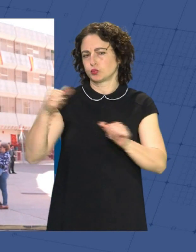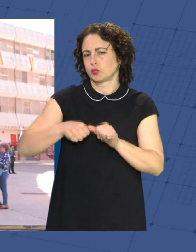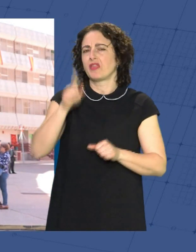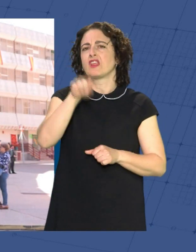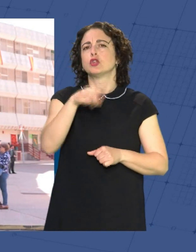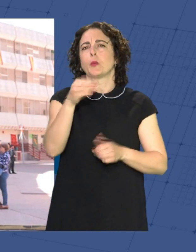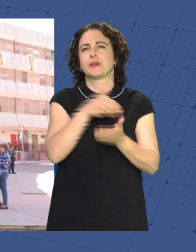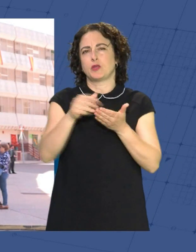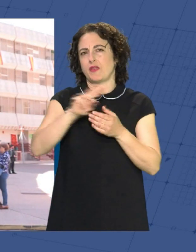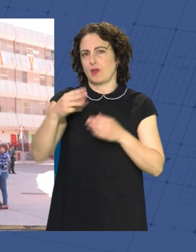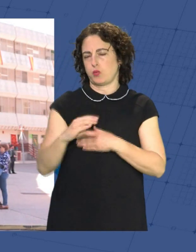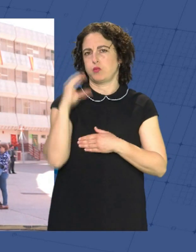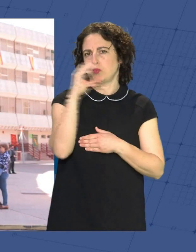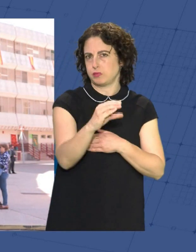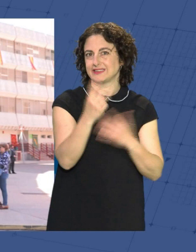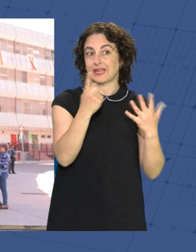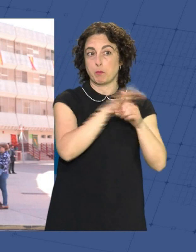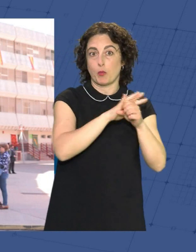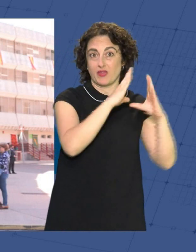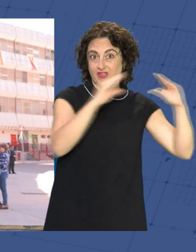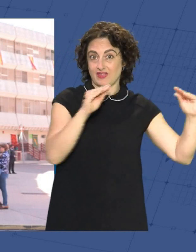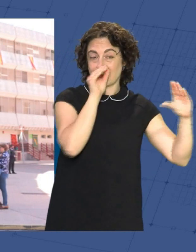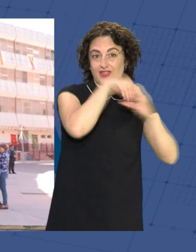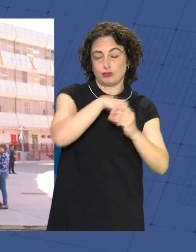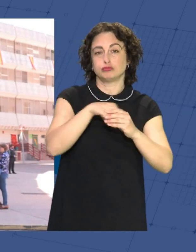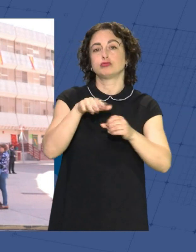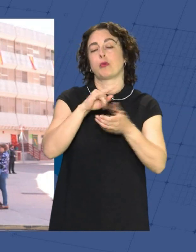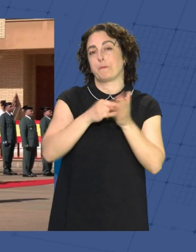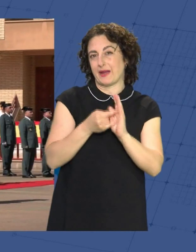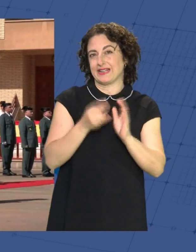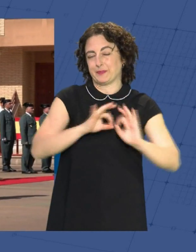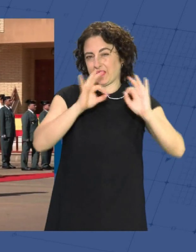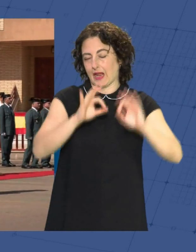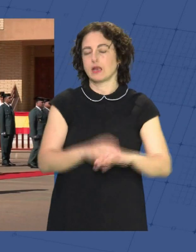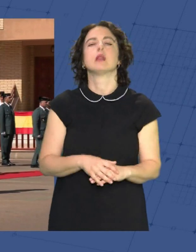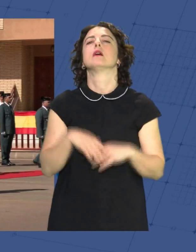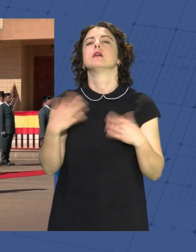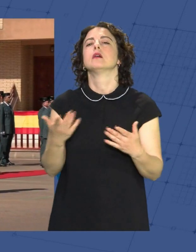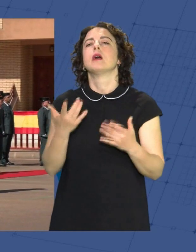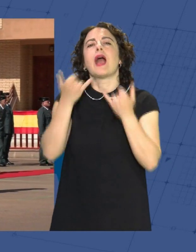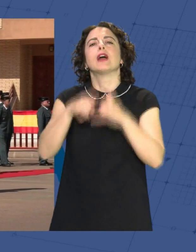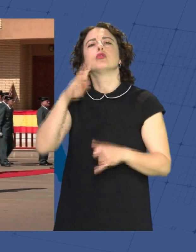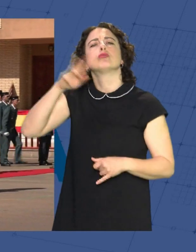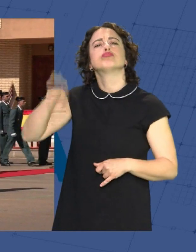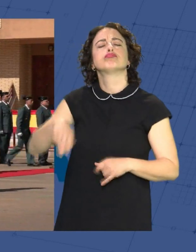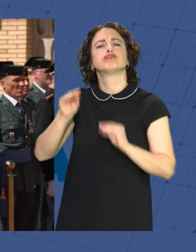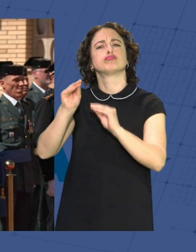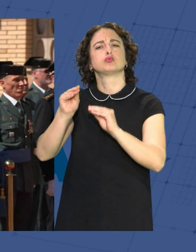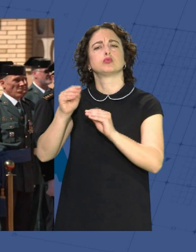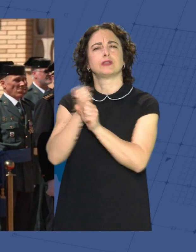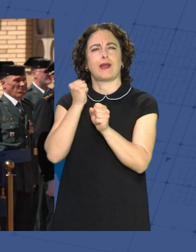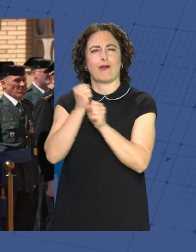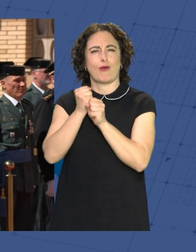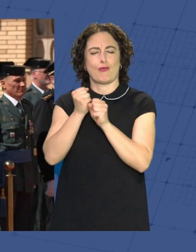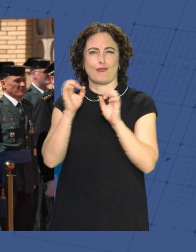120 millones de euros en las seis provincias que estamos dentro del plan especial del campo de Gibraltar. Durante el acto se ha reconocido la labor de los agentes que han